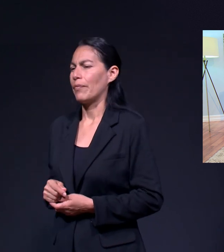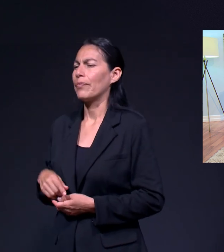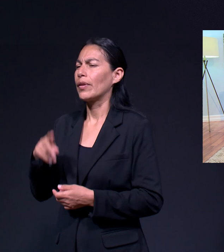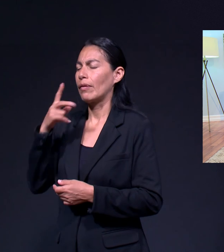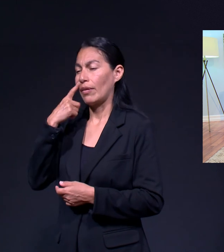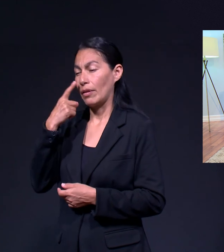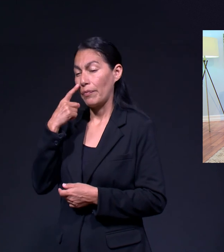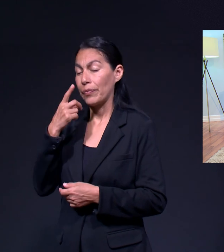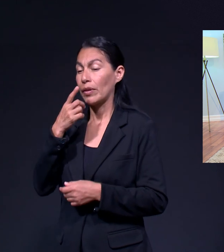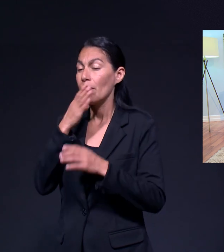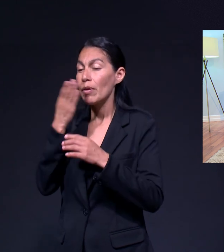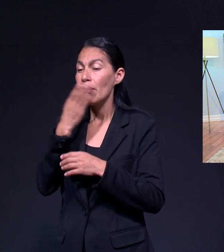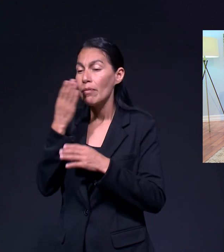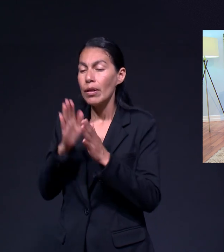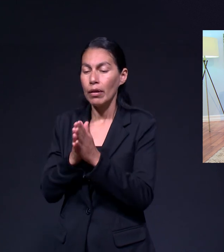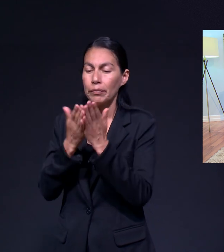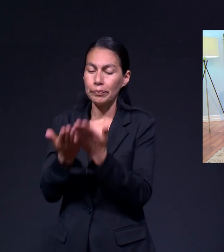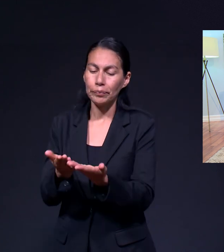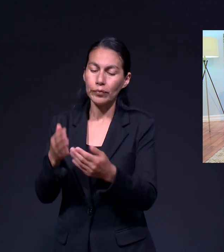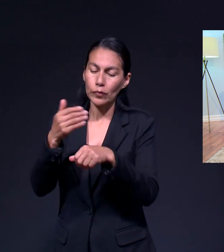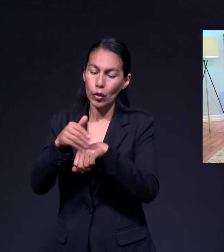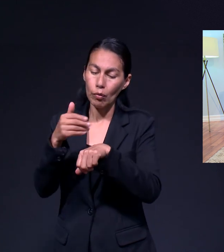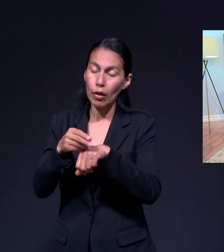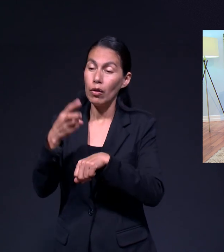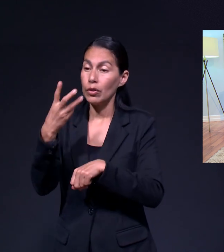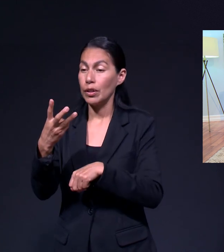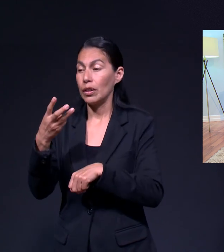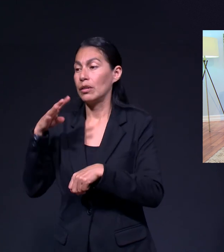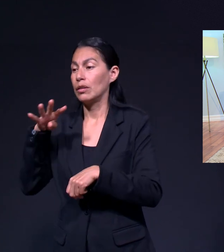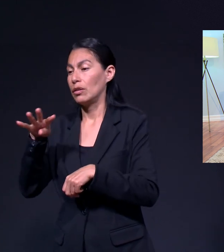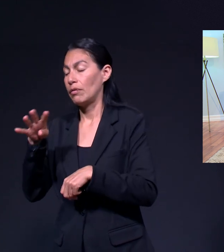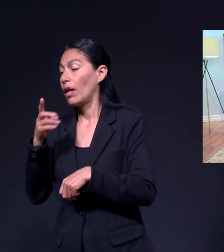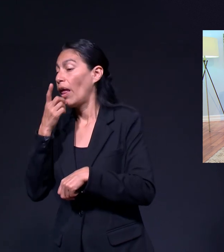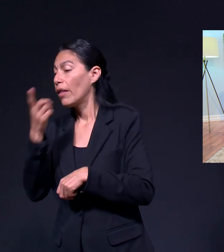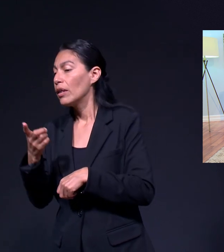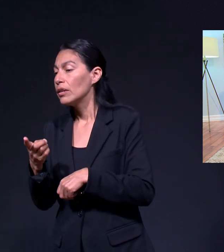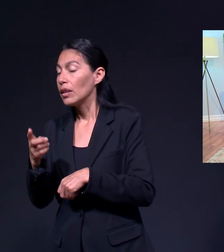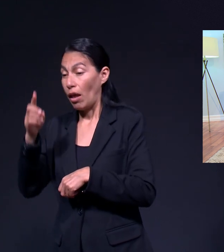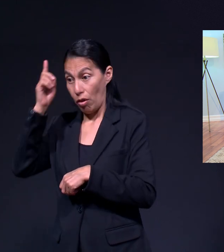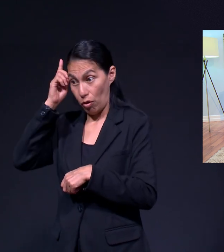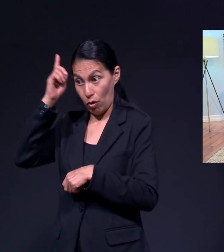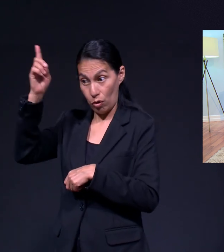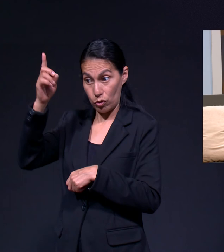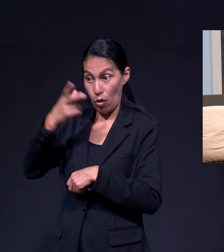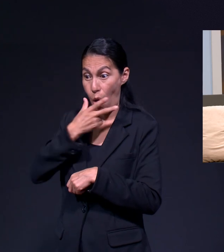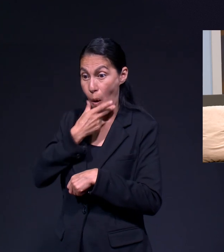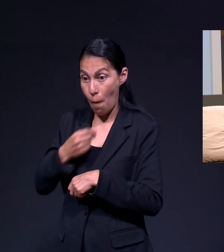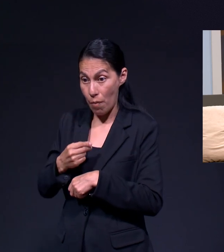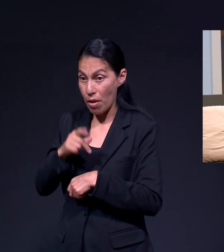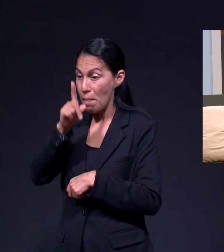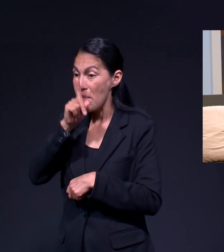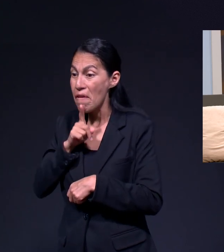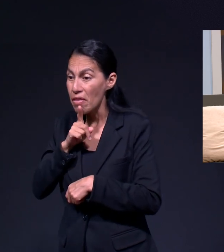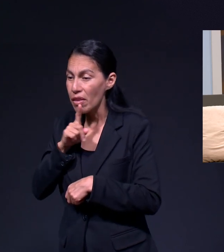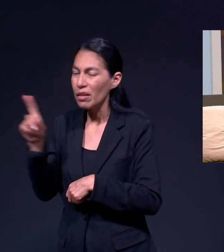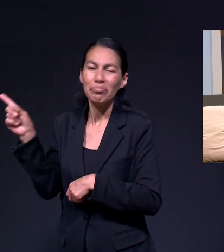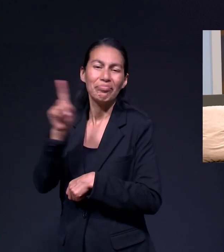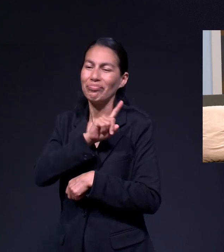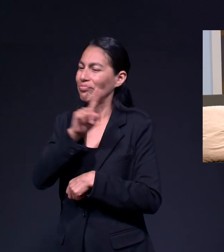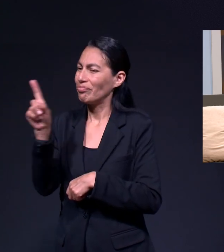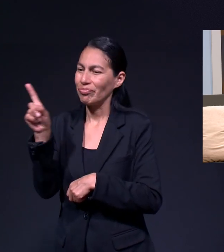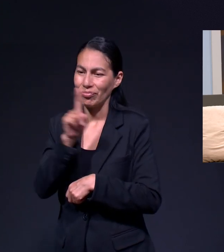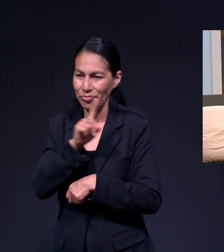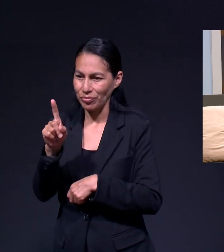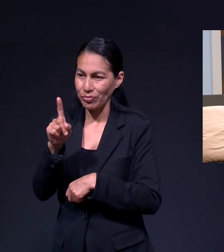capítulo 23 versículo 19 habla de números 23 19 dice dios no es un hombre como para mentir